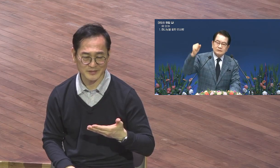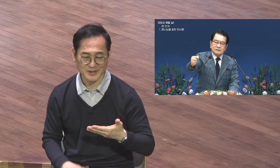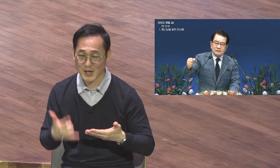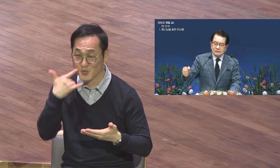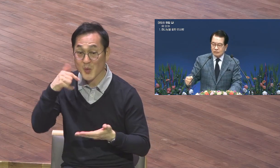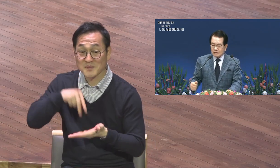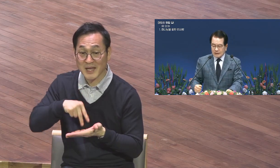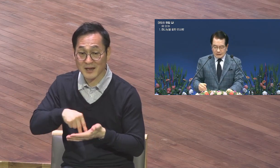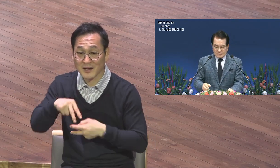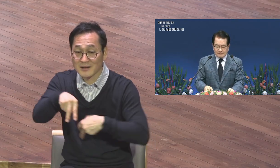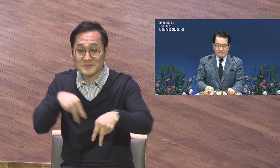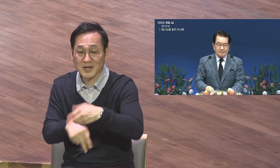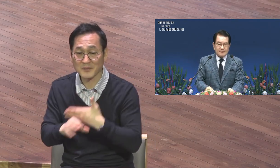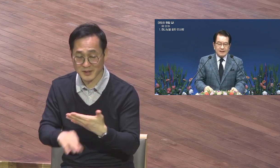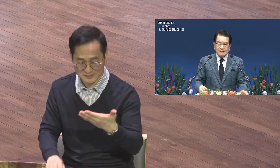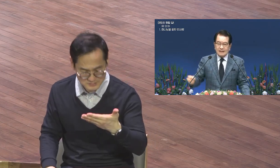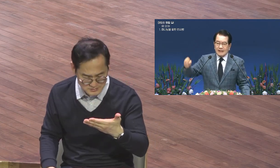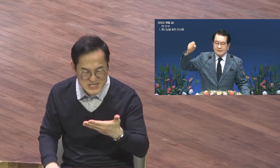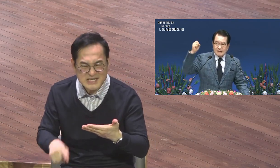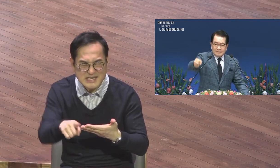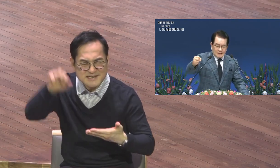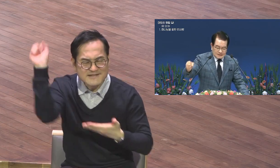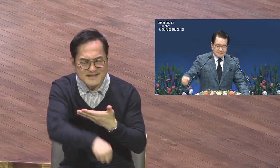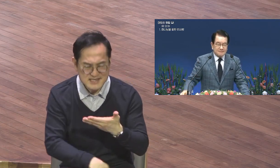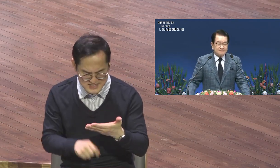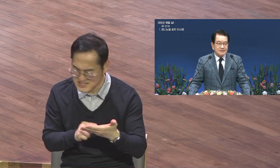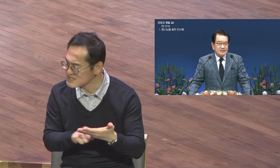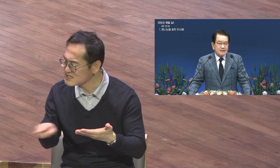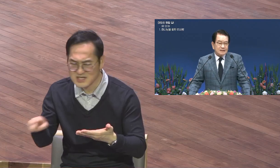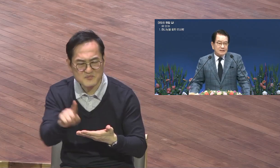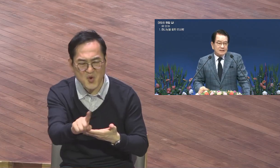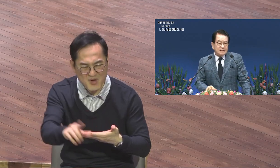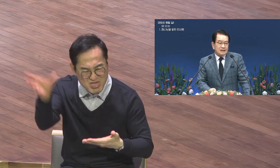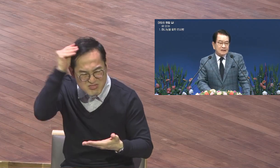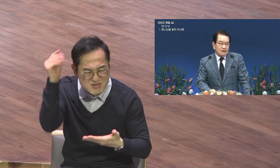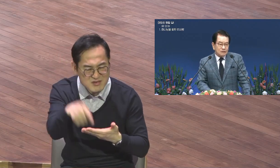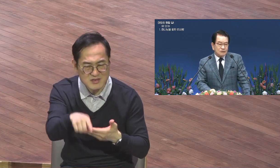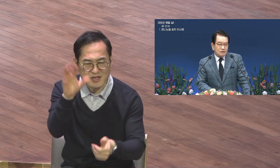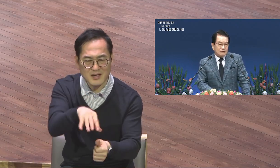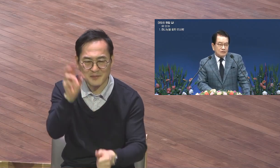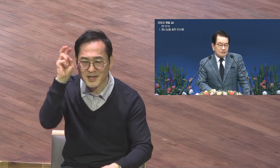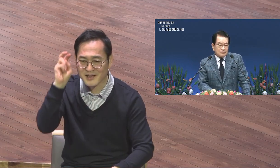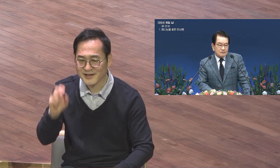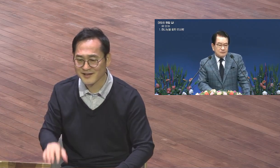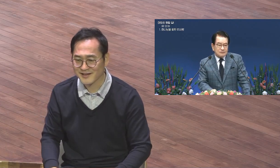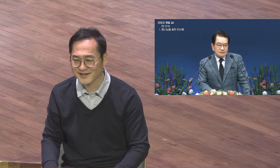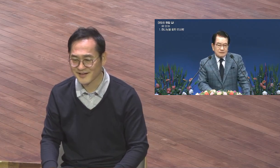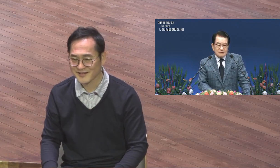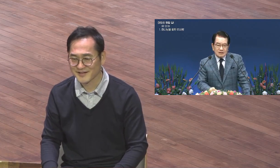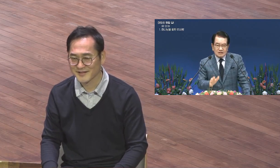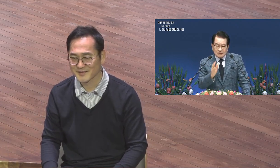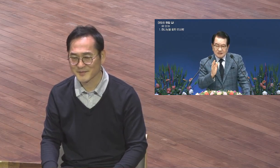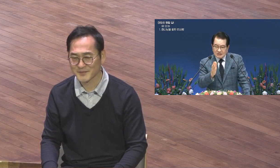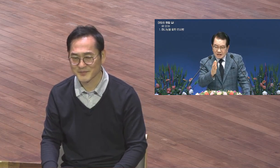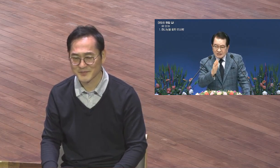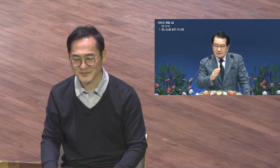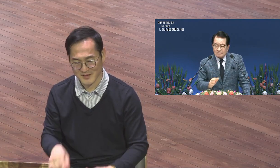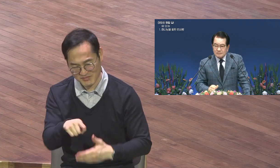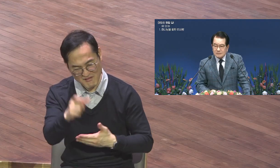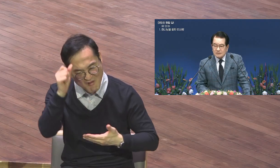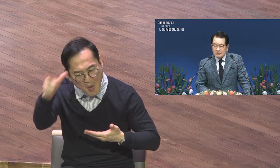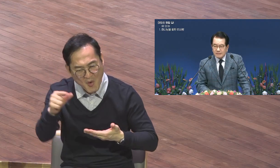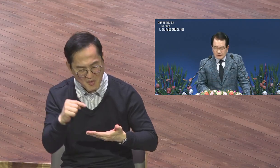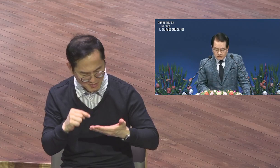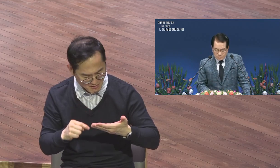했겠어요? 아이고 돌덩어리 애비 닮아가지고 이렇게 나오지요. 너가